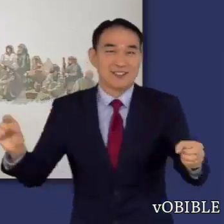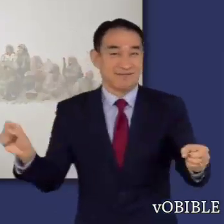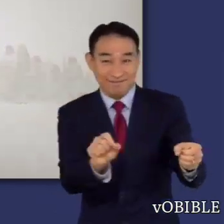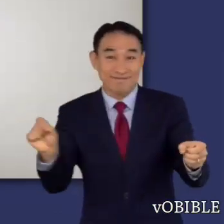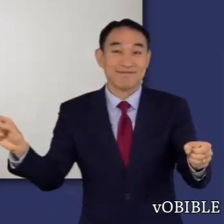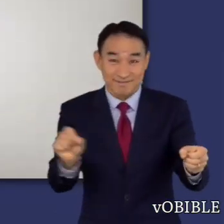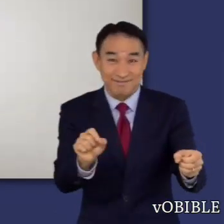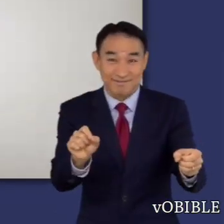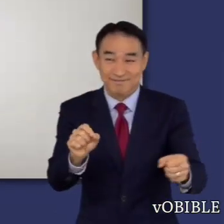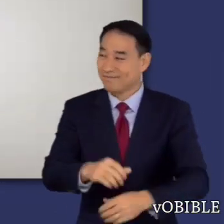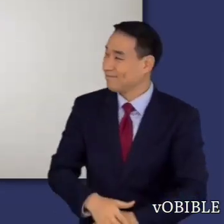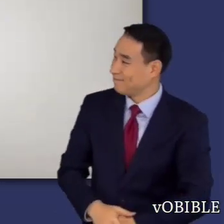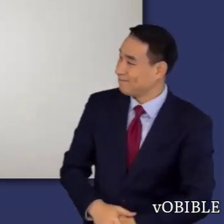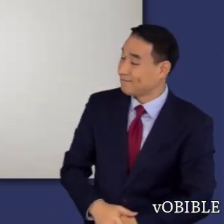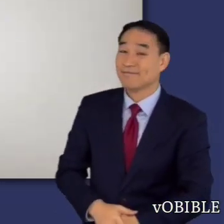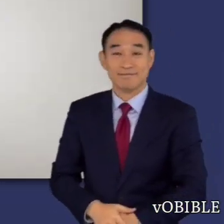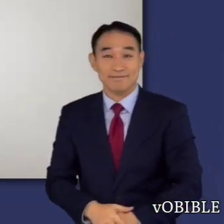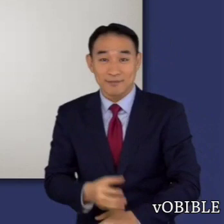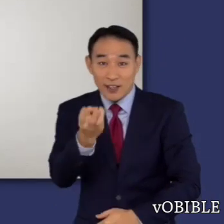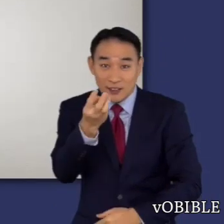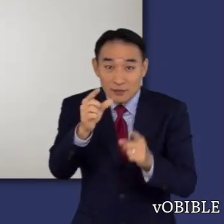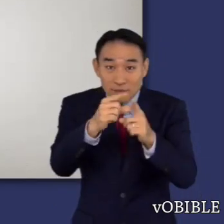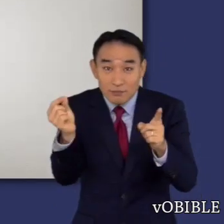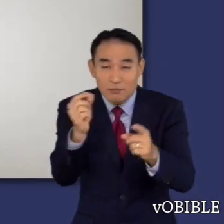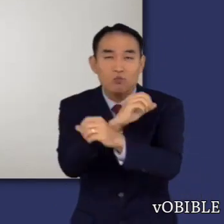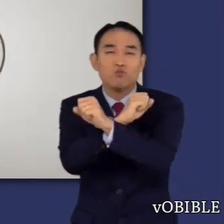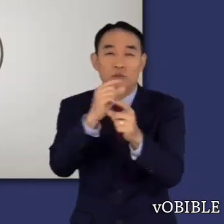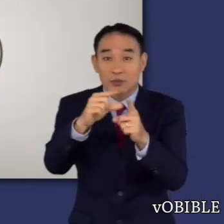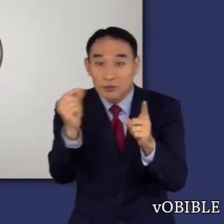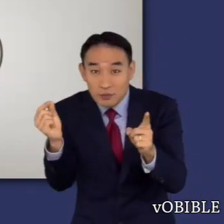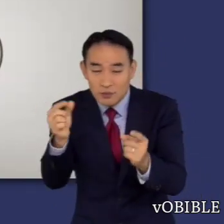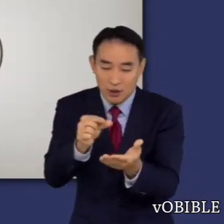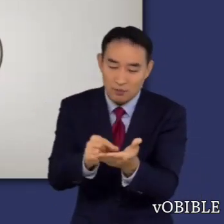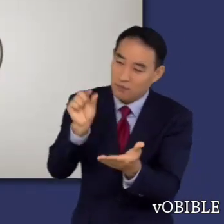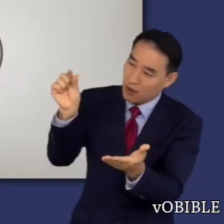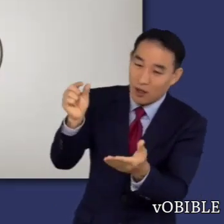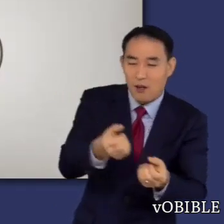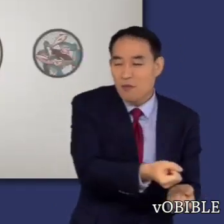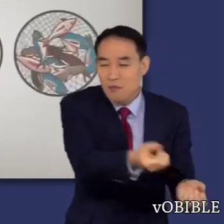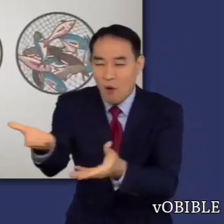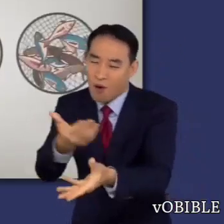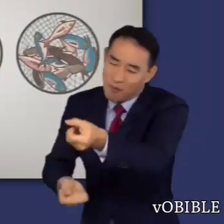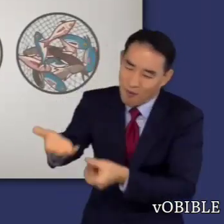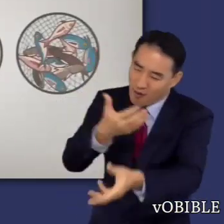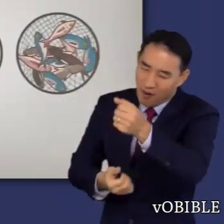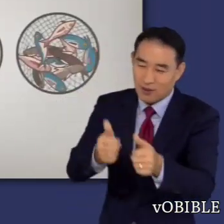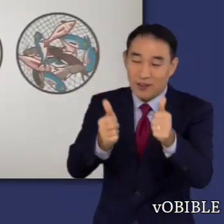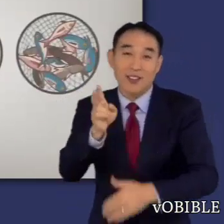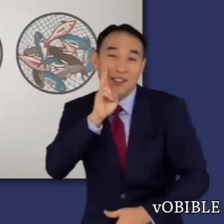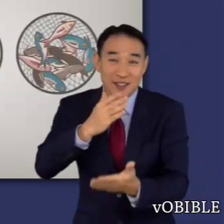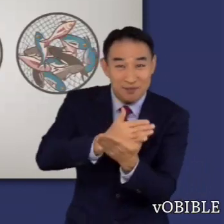家记录了耶稣的许多比喻，包括小麦和独麦、贵重的珍珠以及脱网的比